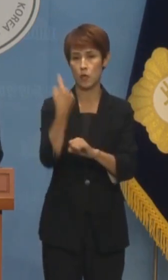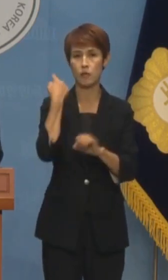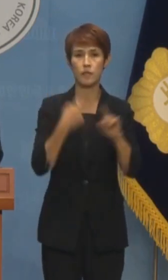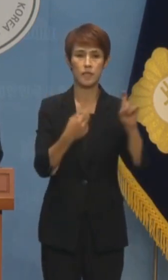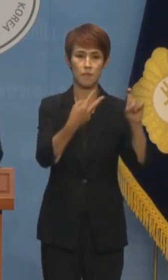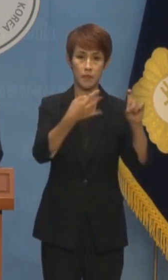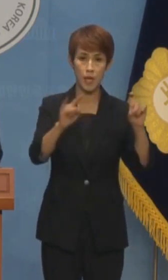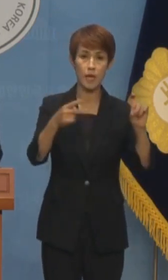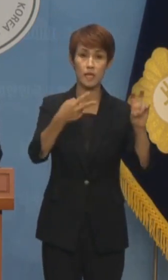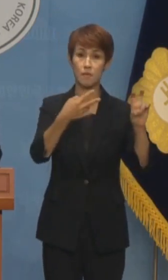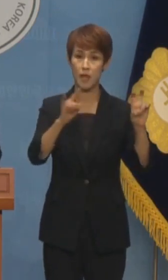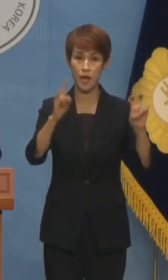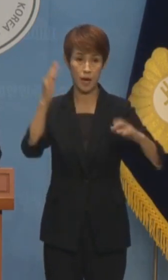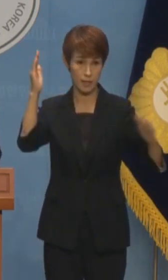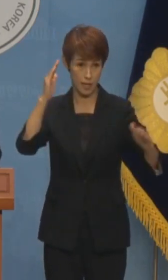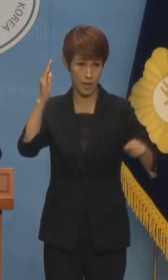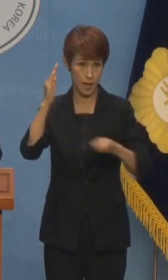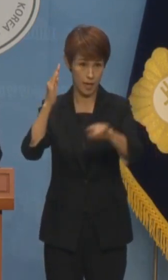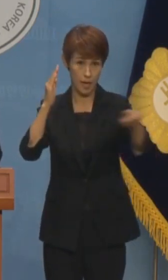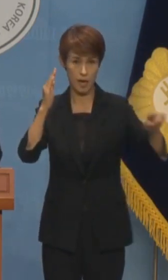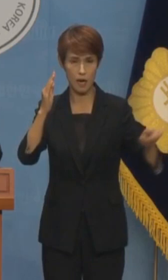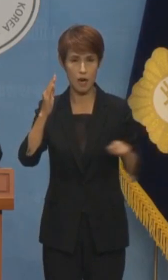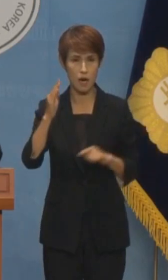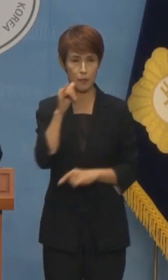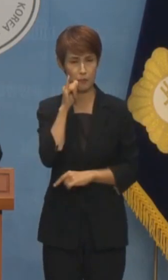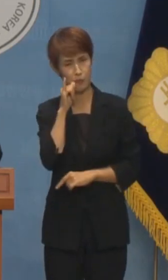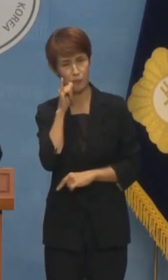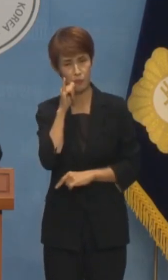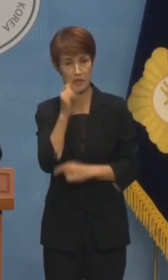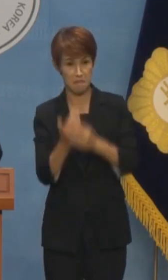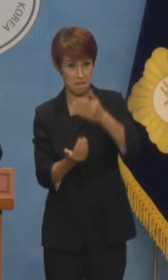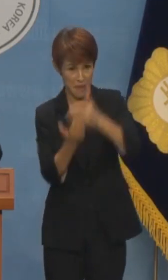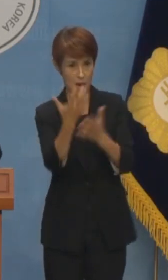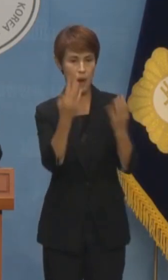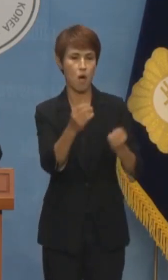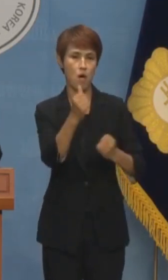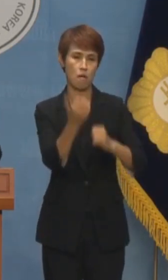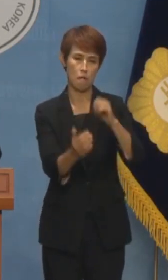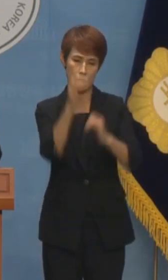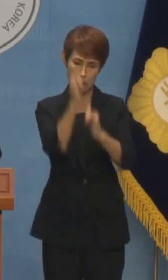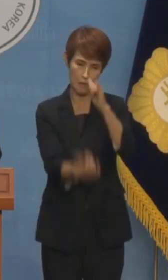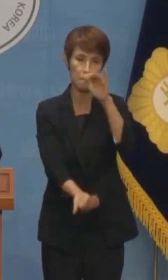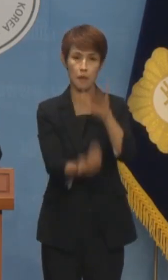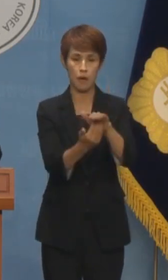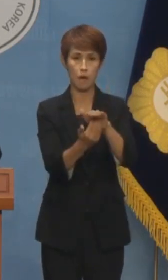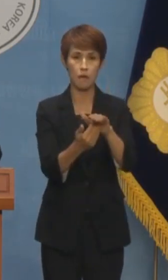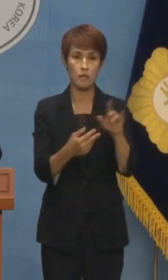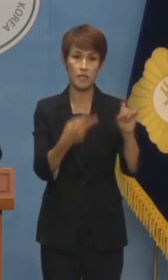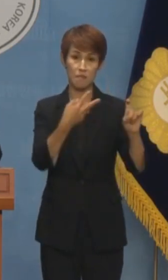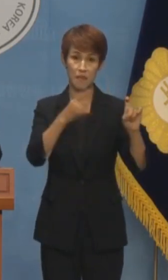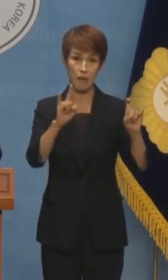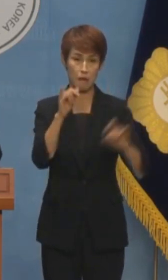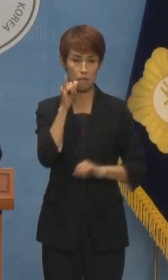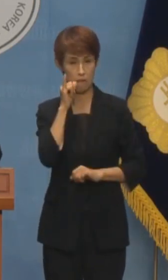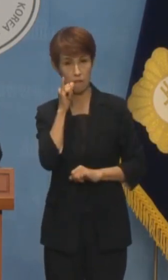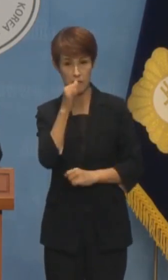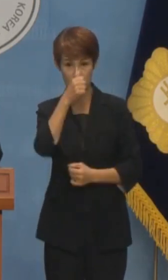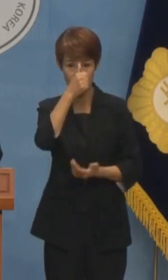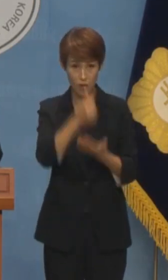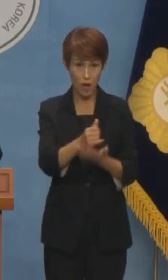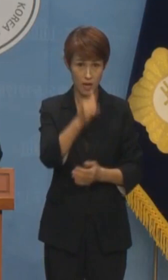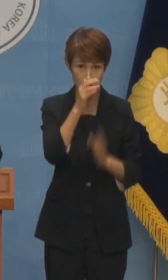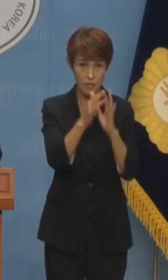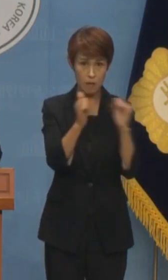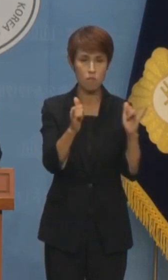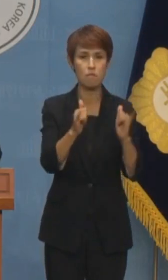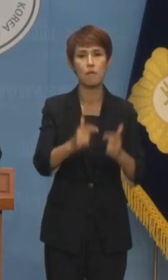20대 청소년층 마약류 사범이 역대 최고를 기록한 가운데 10대 마약 사범은 1,477명으로 1년 만에